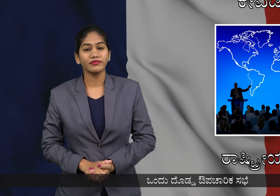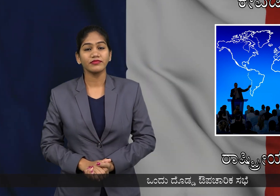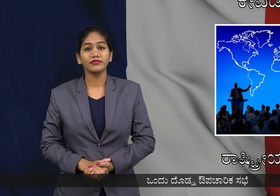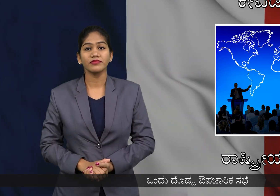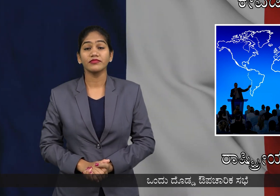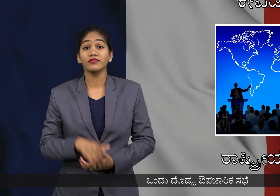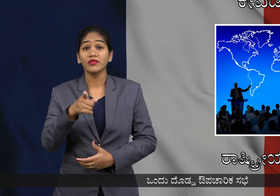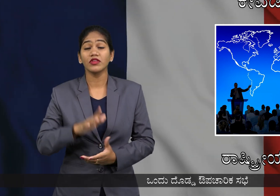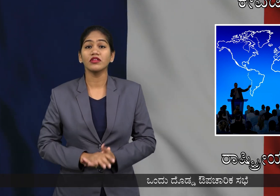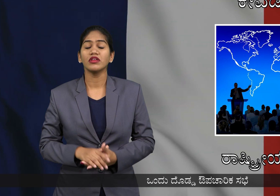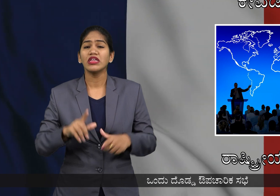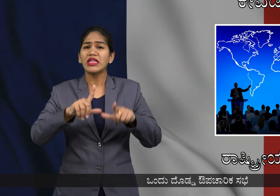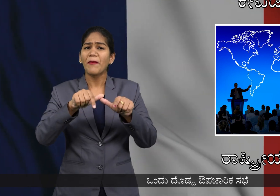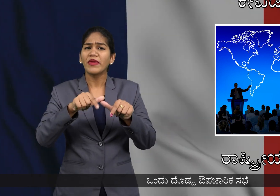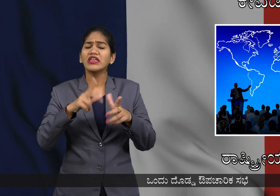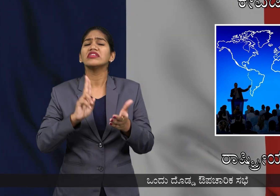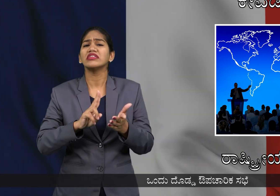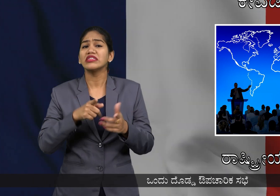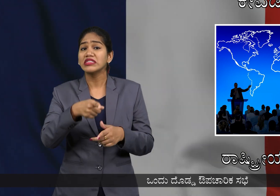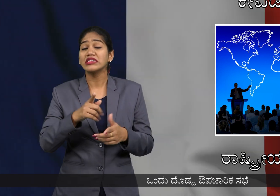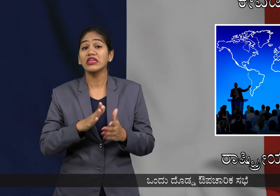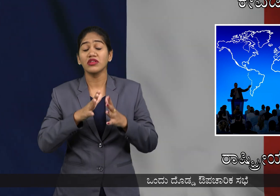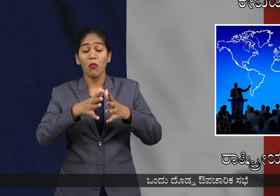ಒಂದು ದೊಡ್ಡ ಔಪಚಾರಿಕ ಸಭೆ